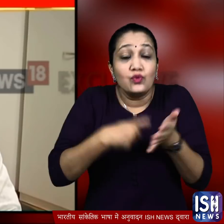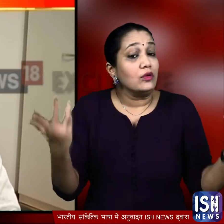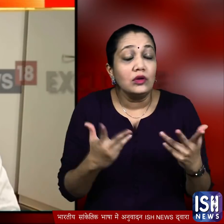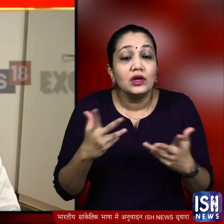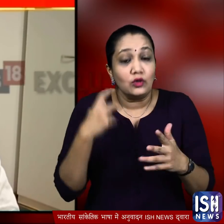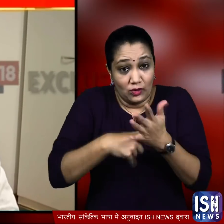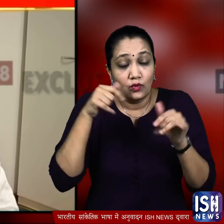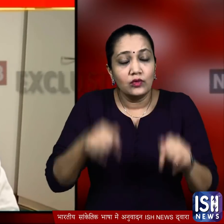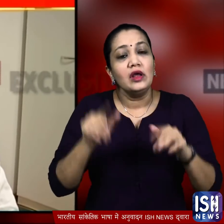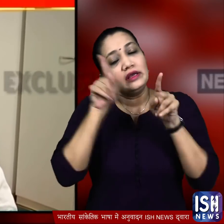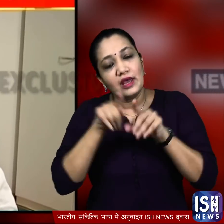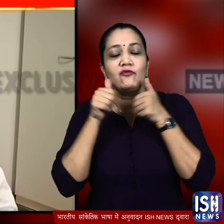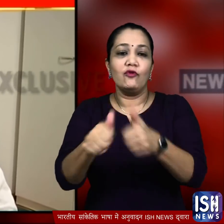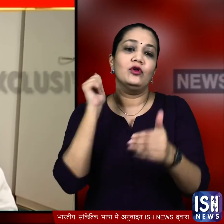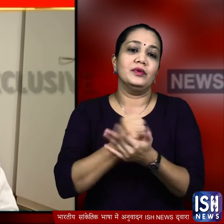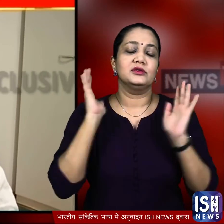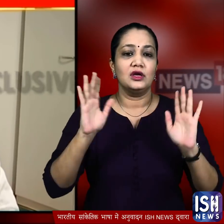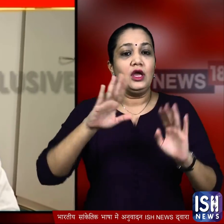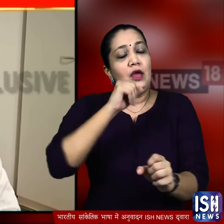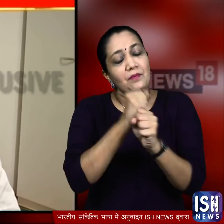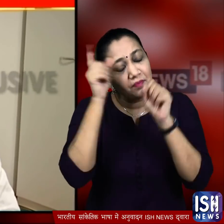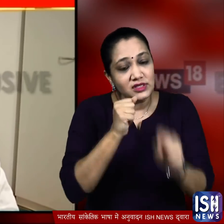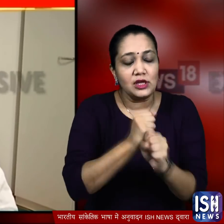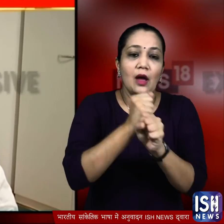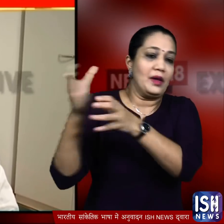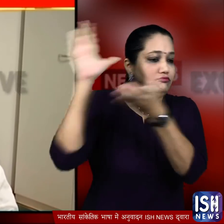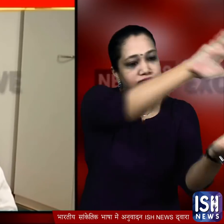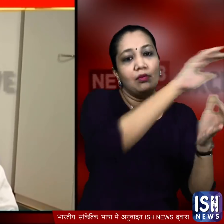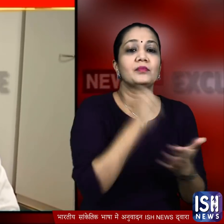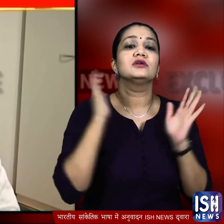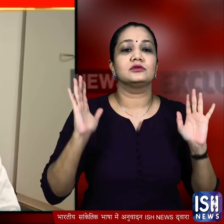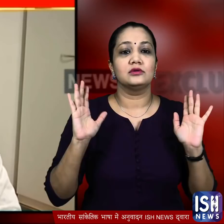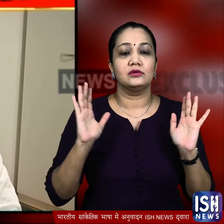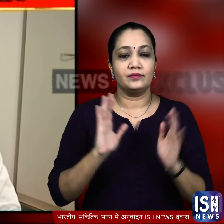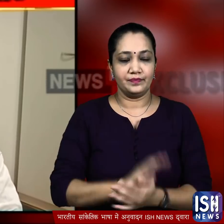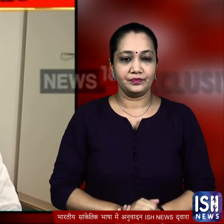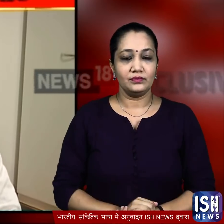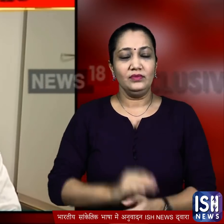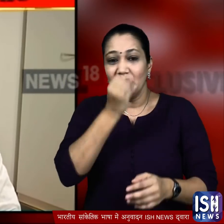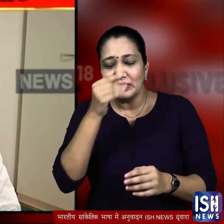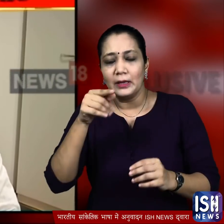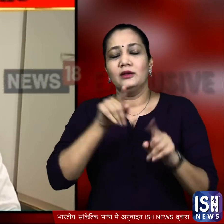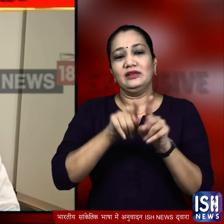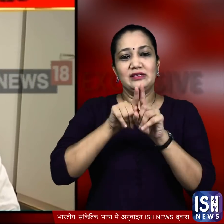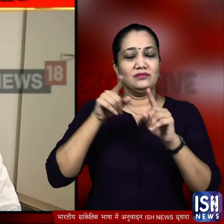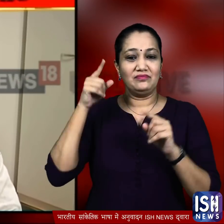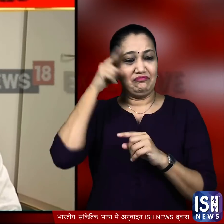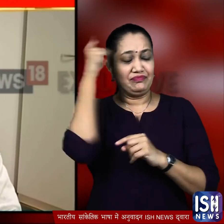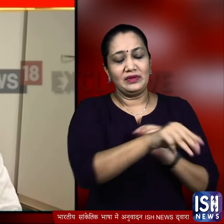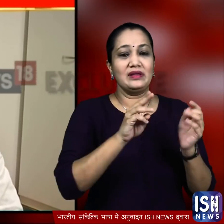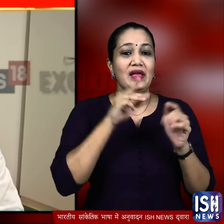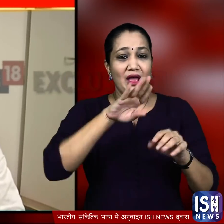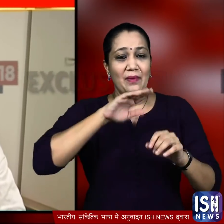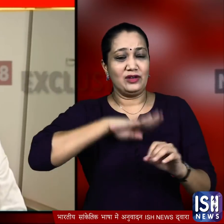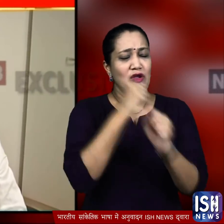नियम है, आज का जो कायदा है, उसके मुताबिक उनको गवर्नमेंट के माध्यम से ही सप्लाई करना पड़ता है। हालांकि बीजेपी ने महाअघाड़ी सरकार पर